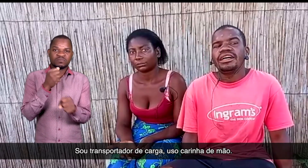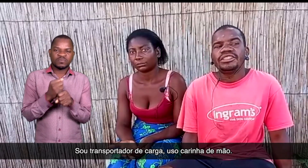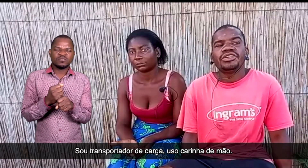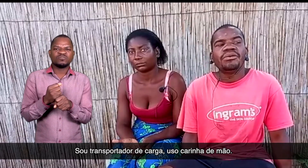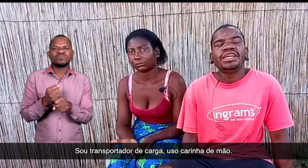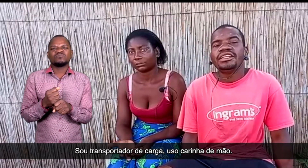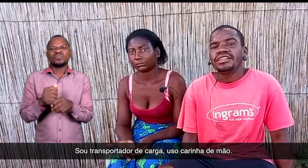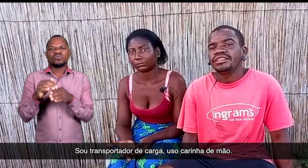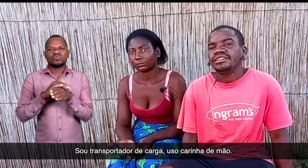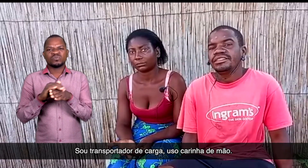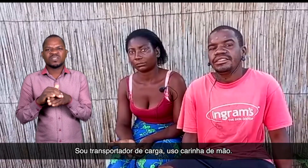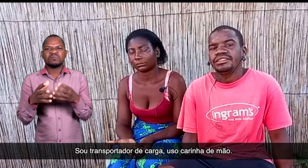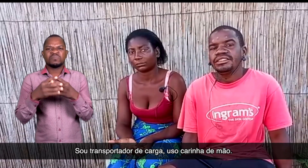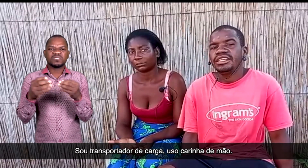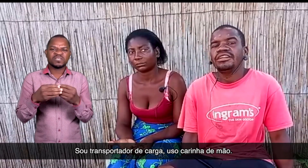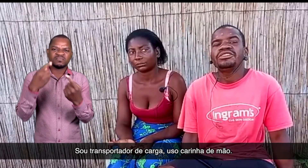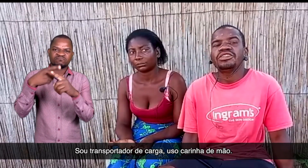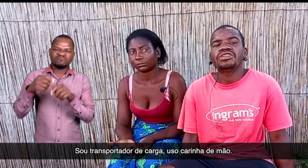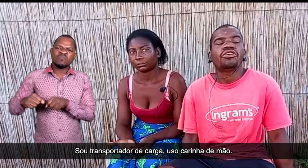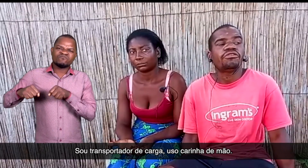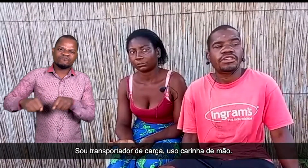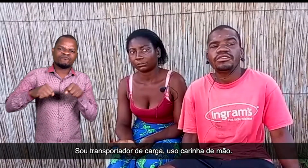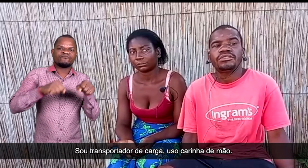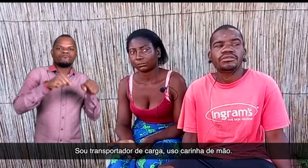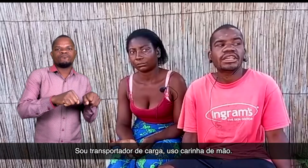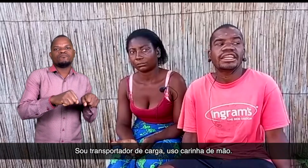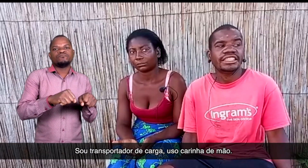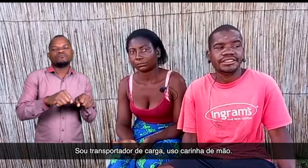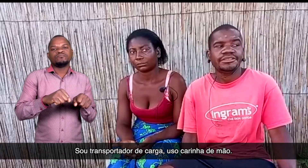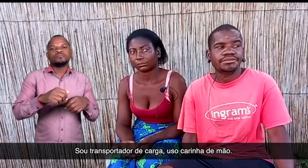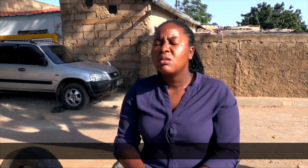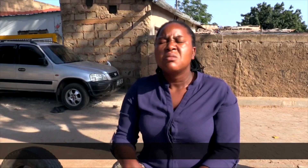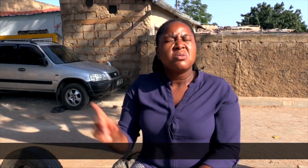Sou transportador de carga, uso o carrinho de mão.